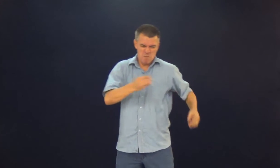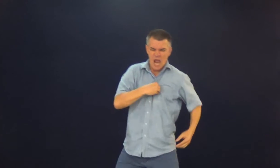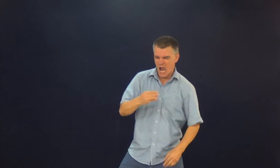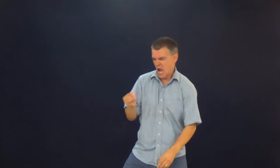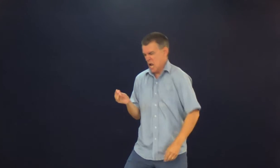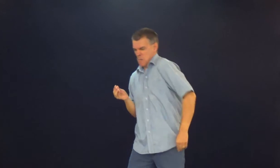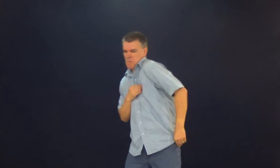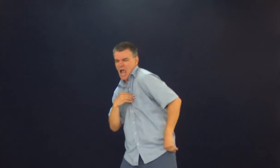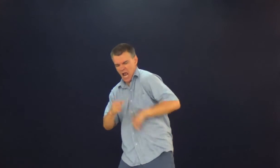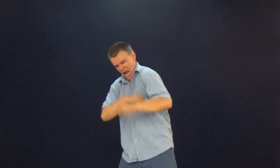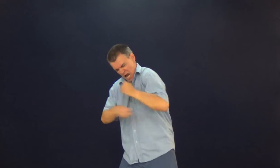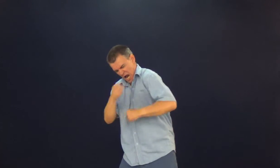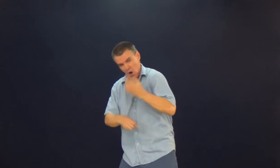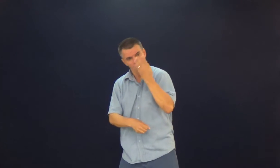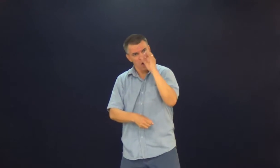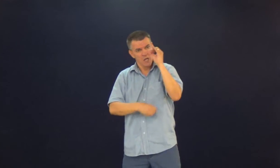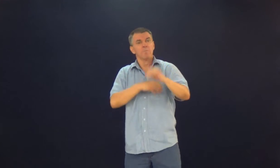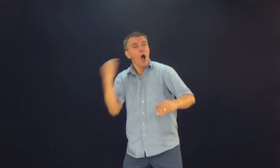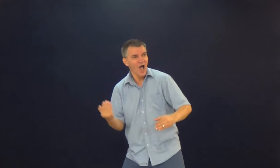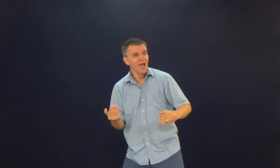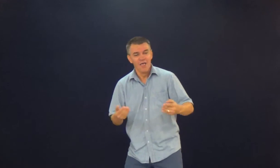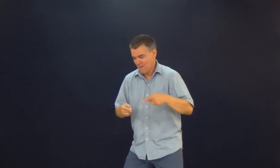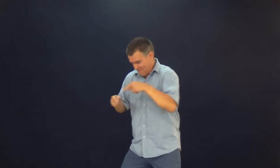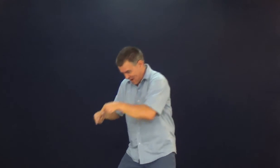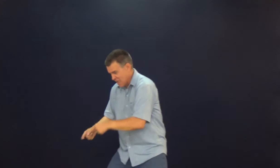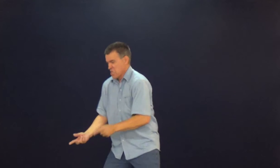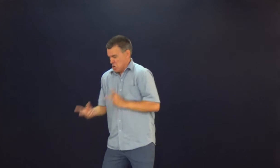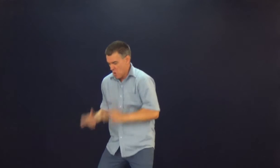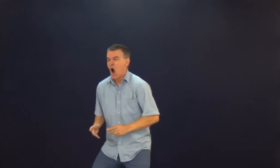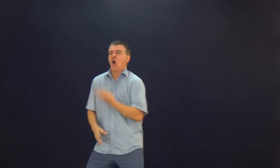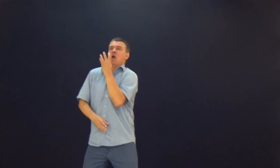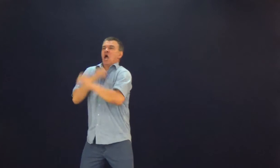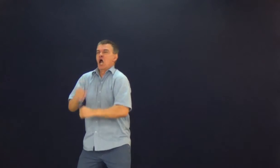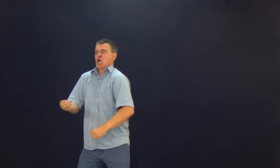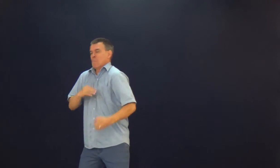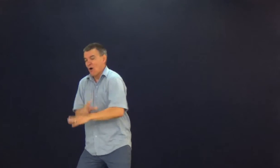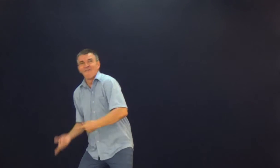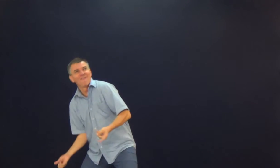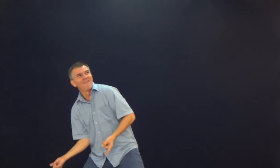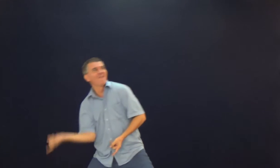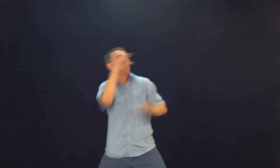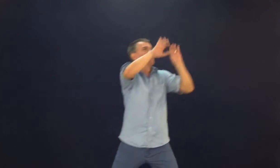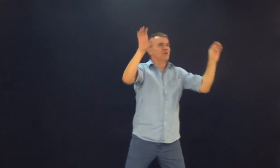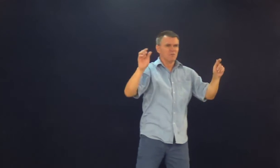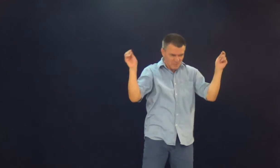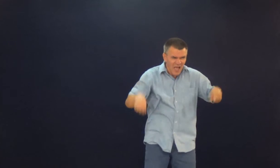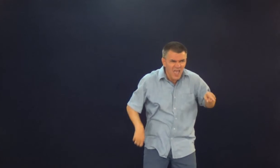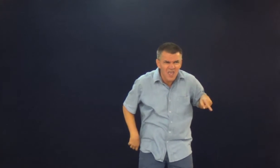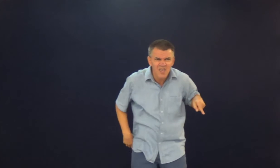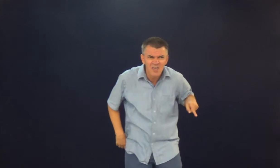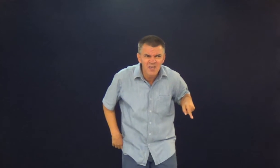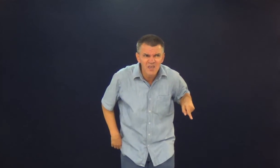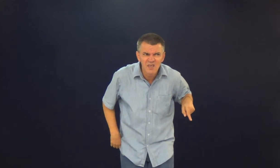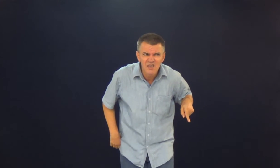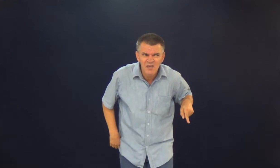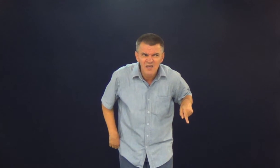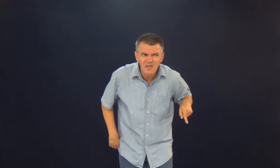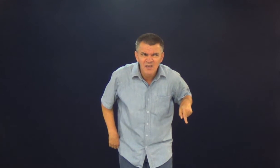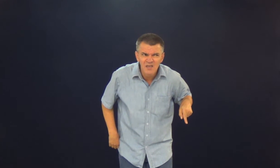porque hoje no mundo nós pecamos vemos coisas erradas ea gente acha que deus deixa a gente